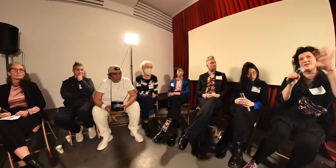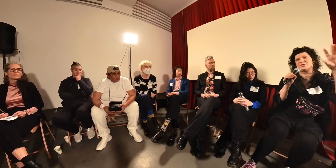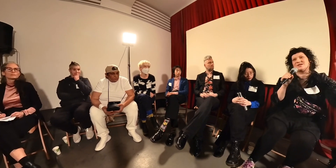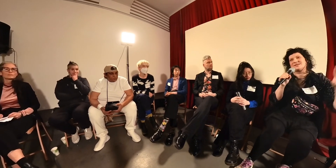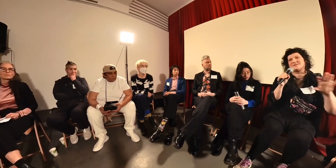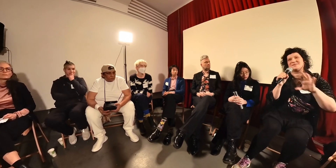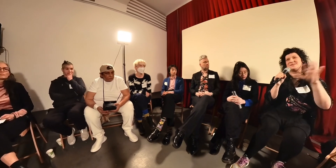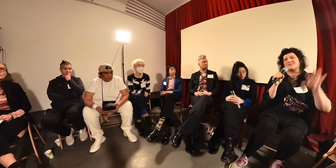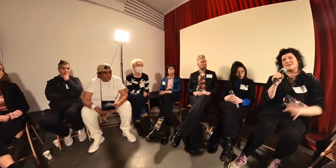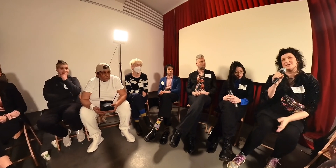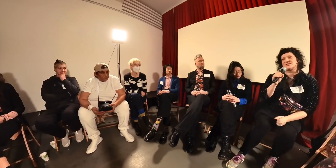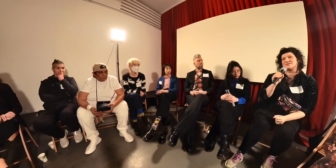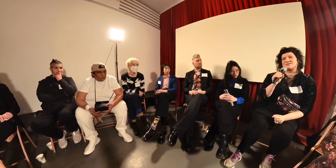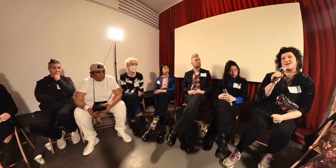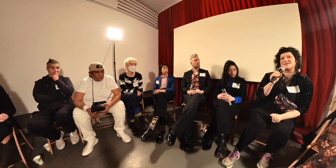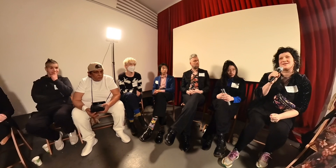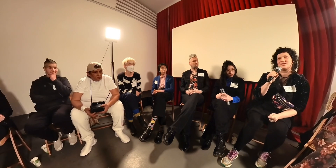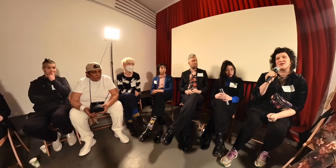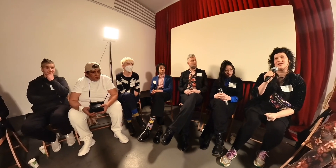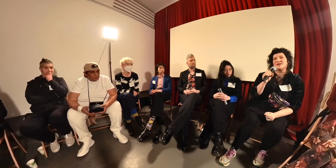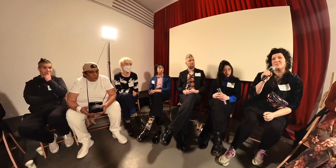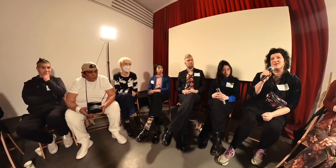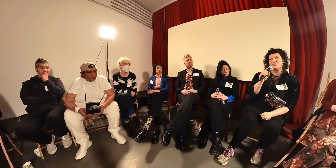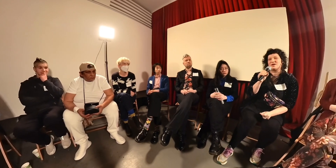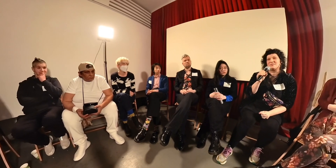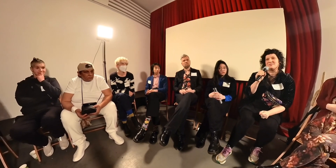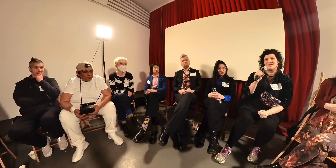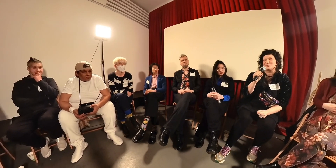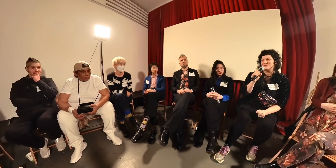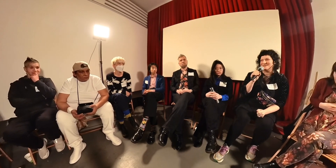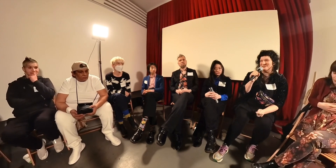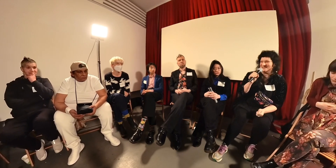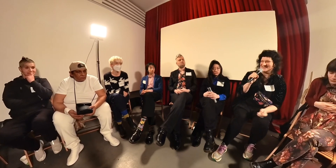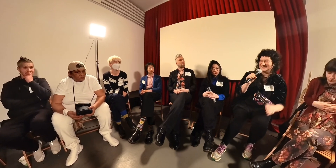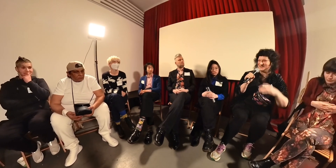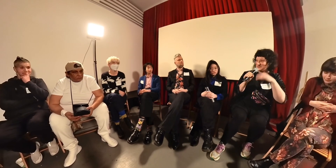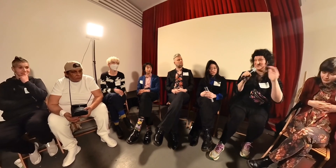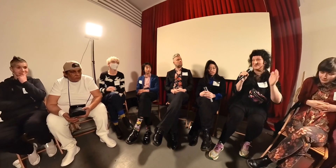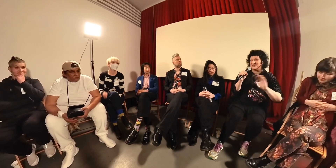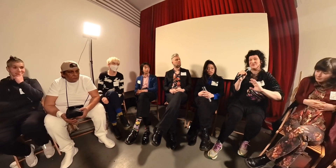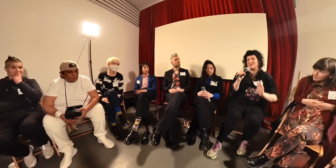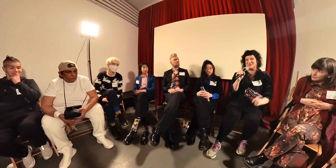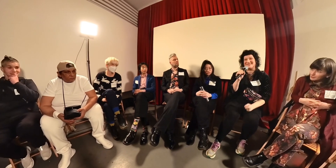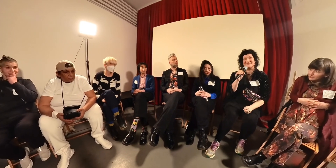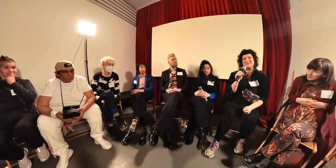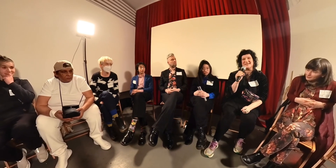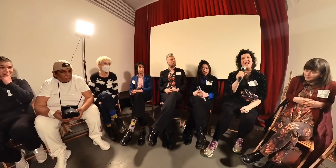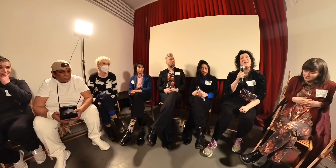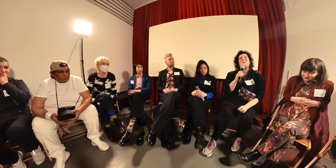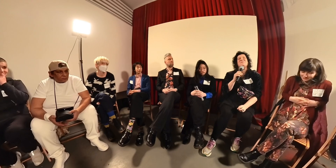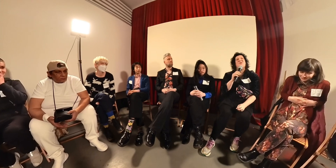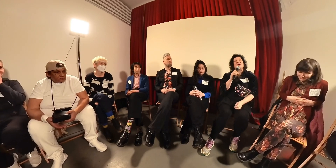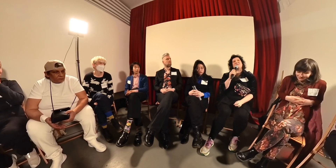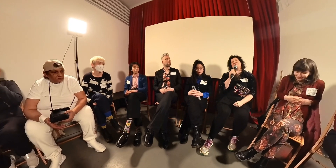2010 rôzne akože extremistické akože strany, ktoré berú nám nášho Mikeša. Akože to išlo do totálnych